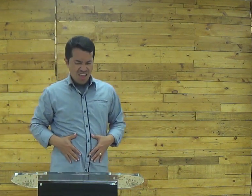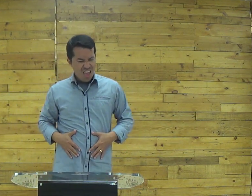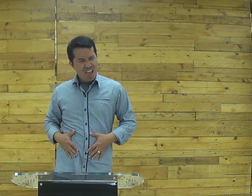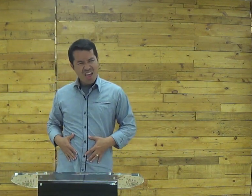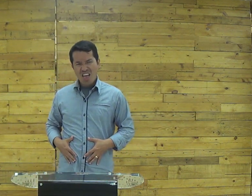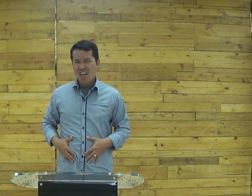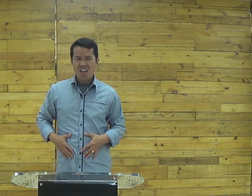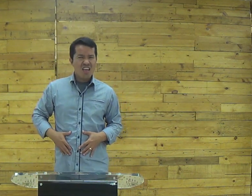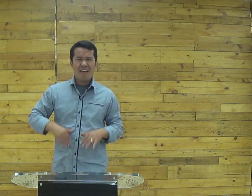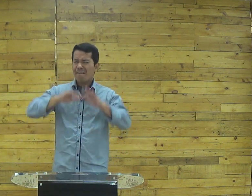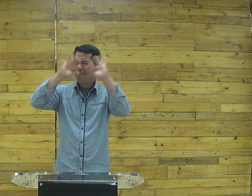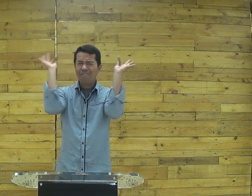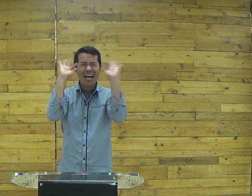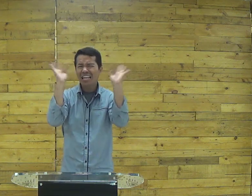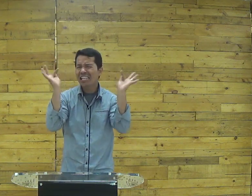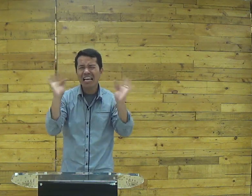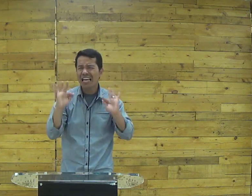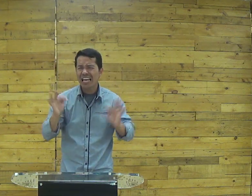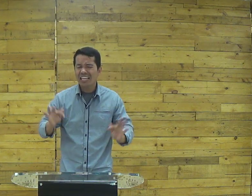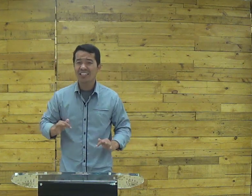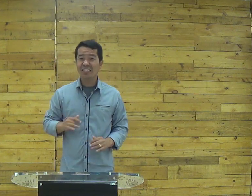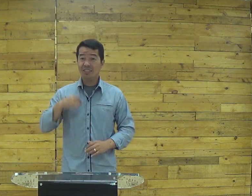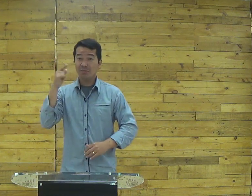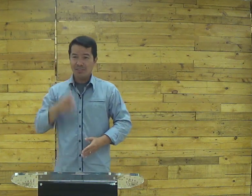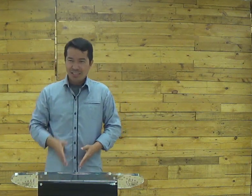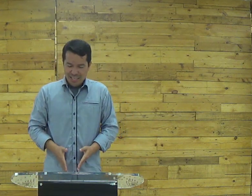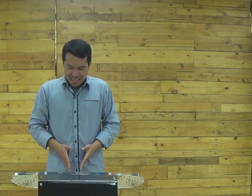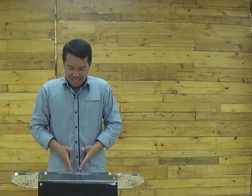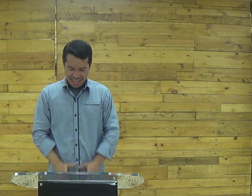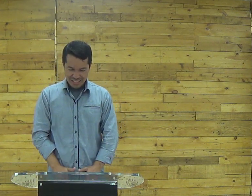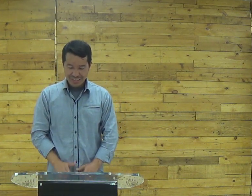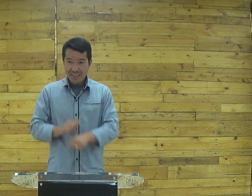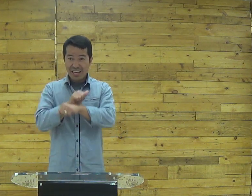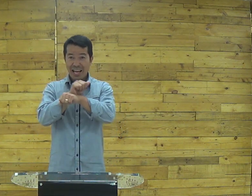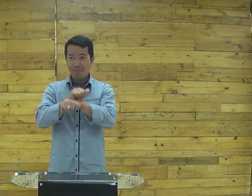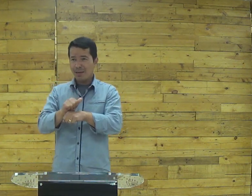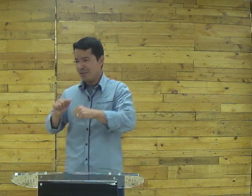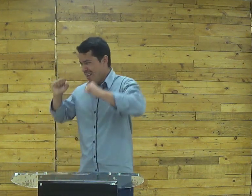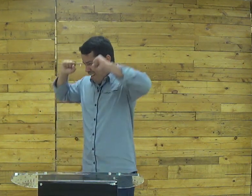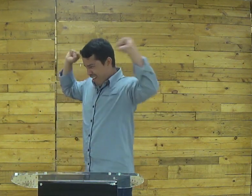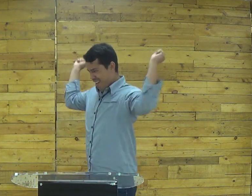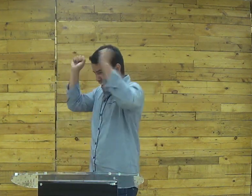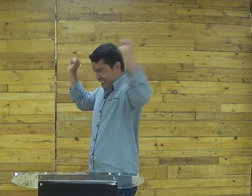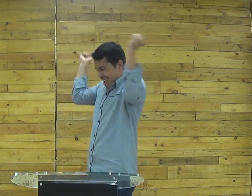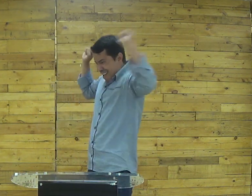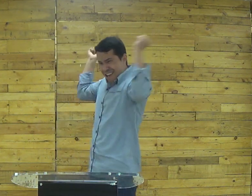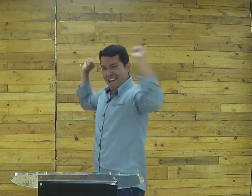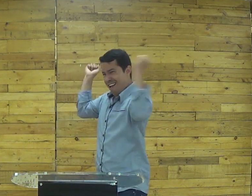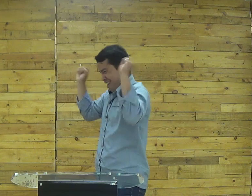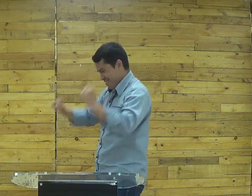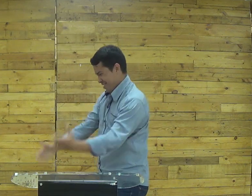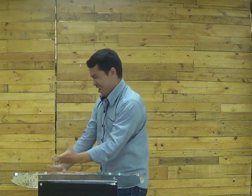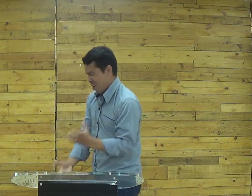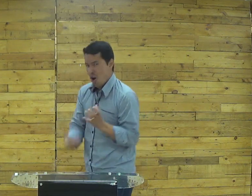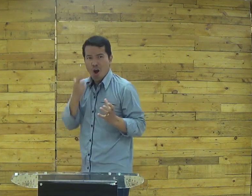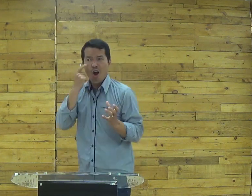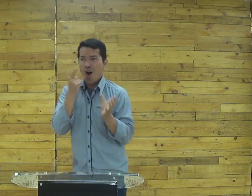linda ali, gestante, que felicidade. E o seu filho nasce, e Abraão então exulta